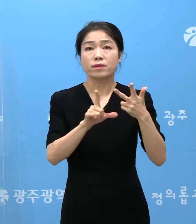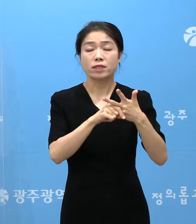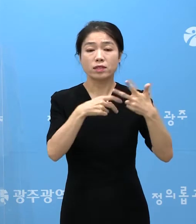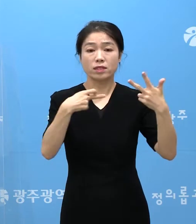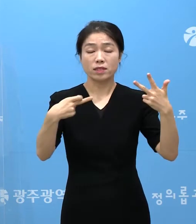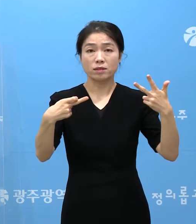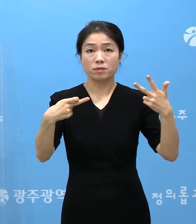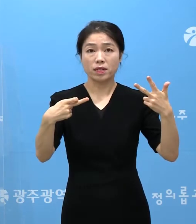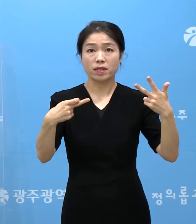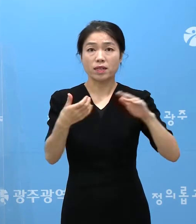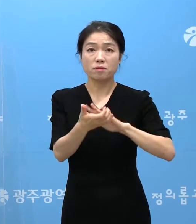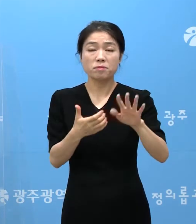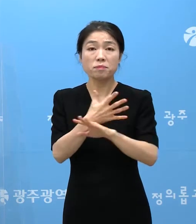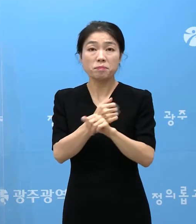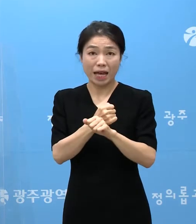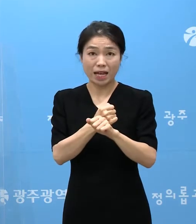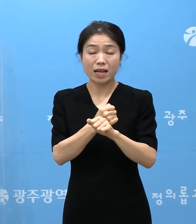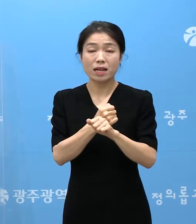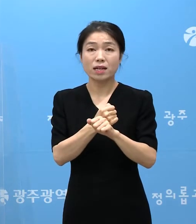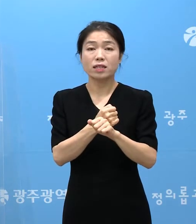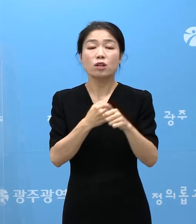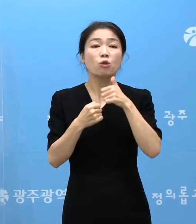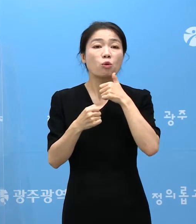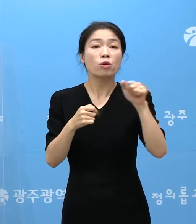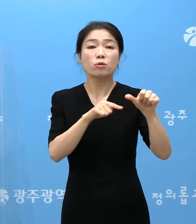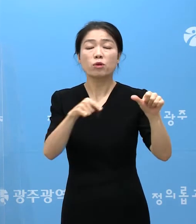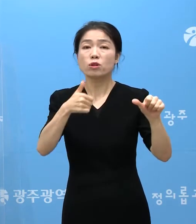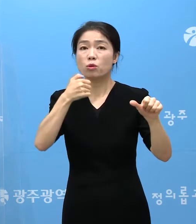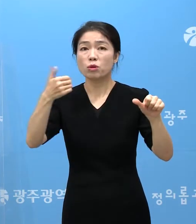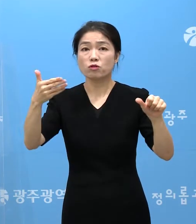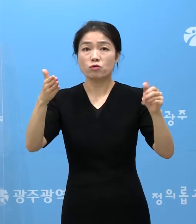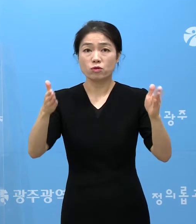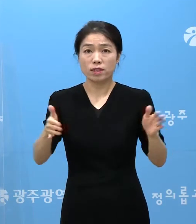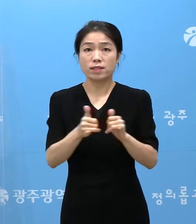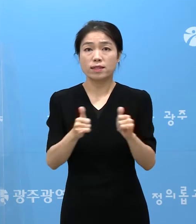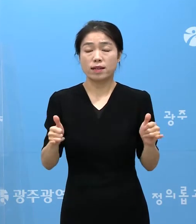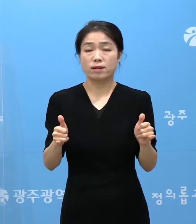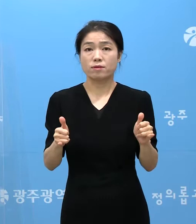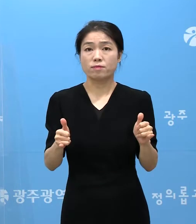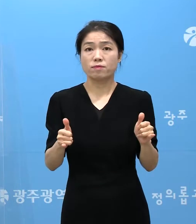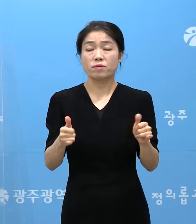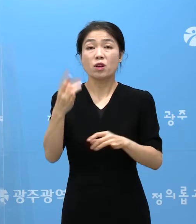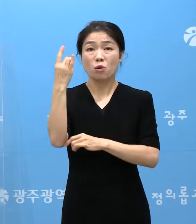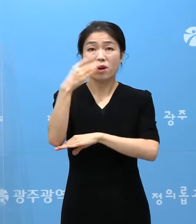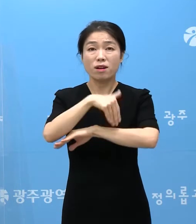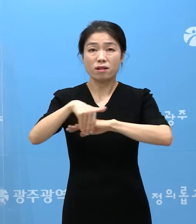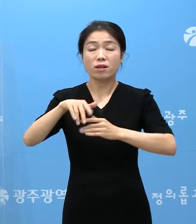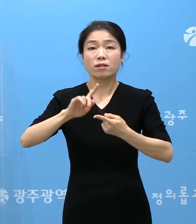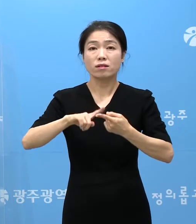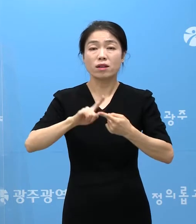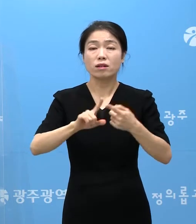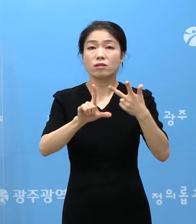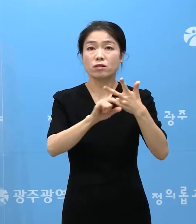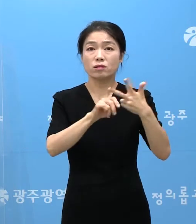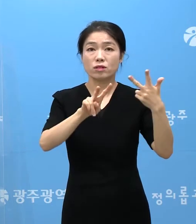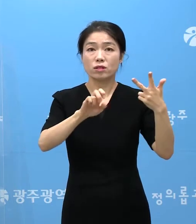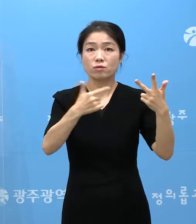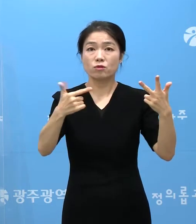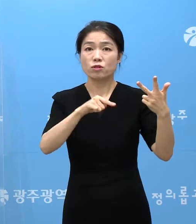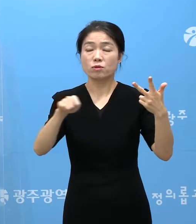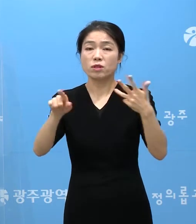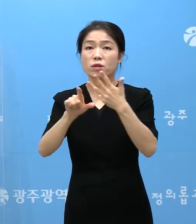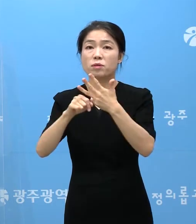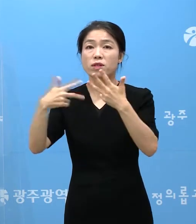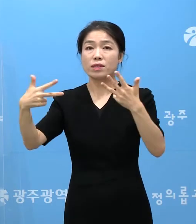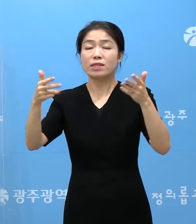7월 12일에 사전 예약하신 55세에서 59세 연령층은 당초 예정대로 7월